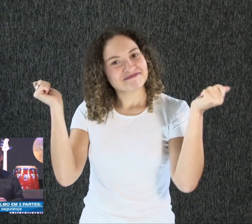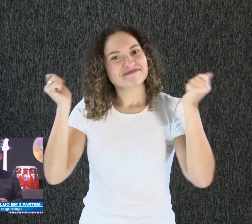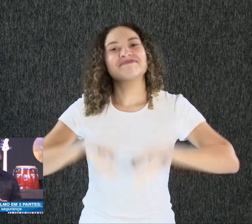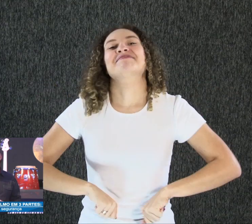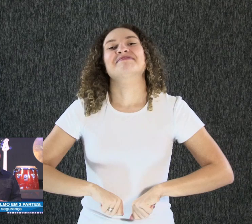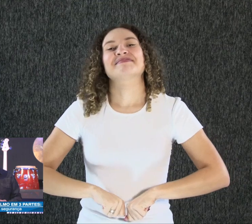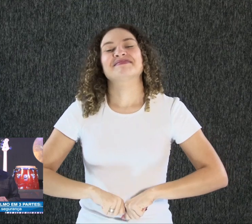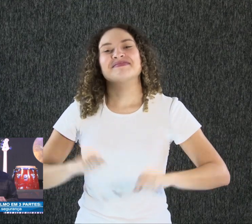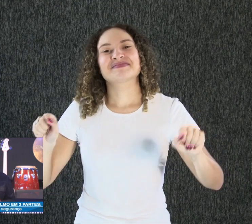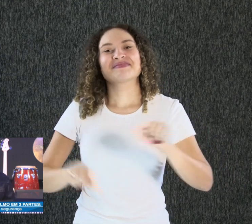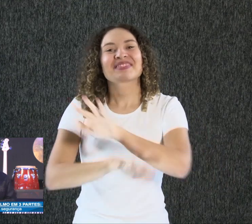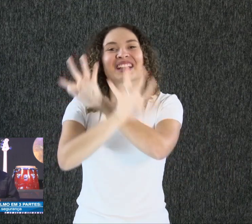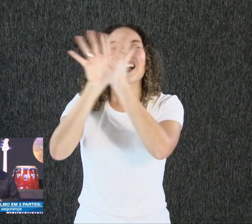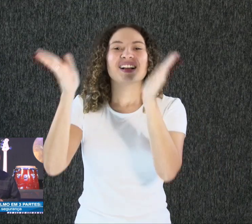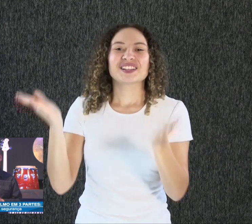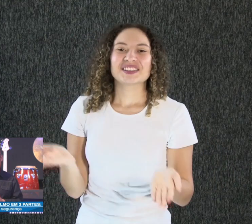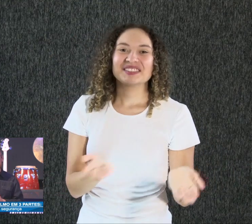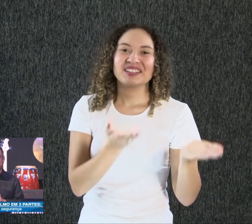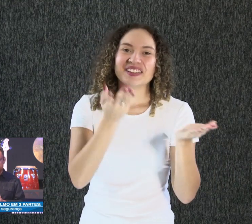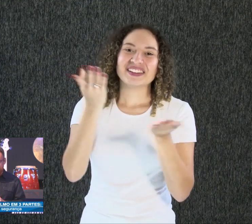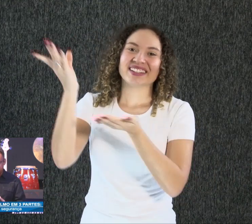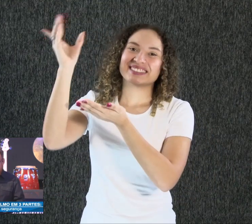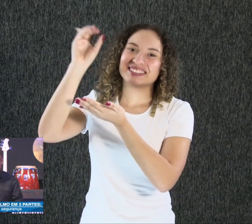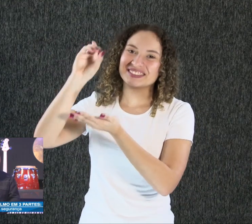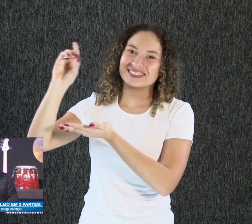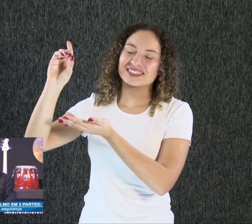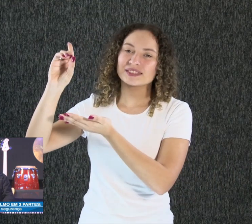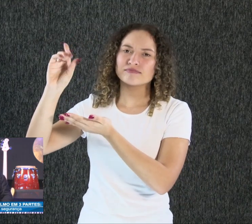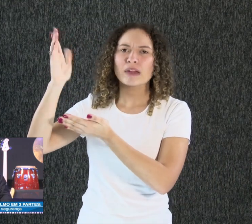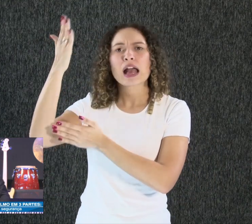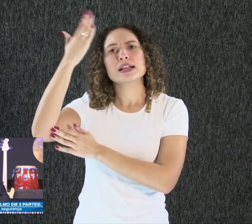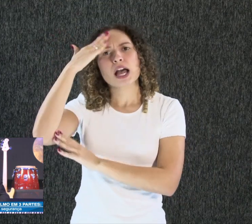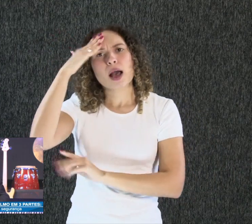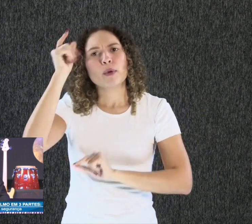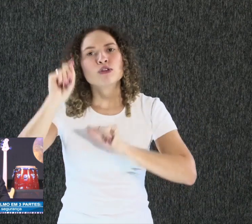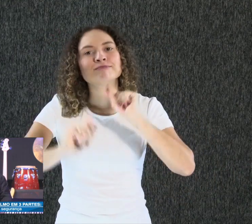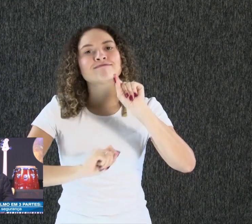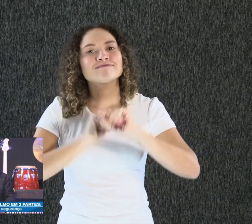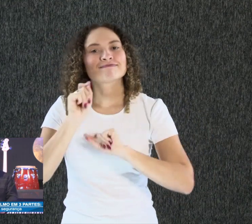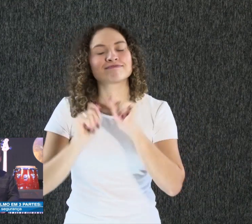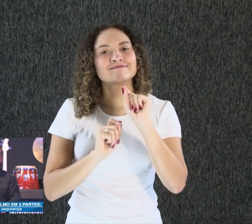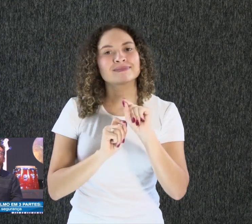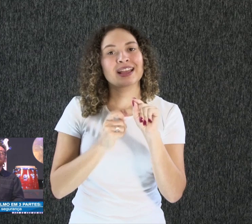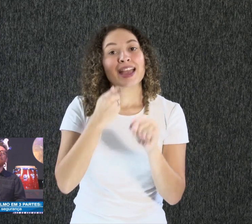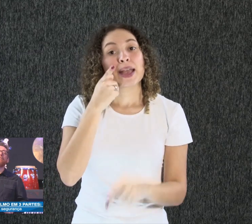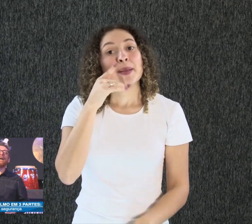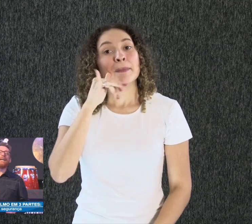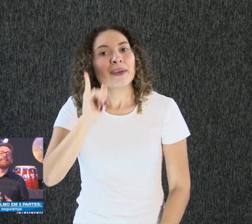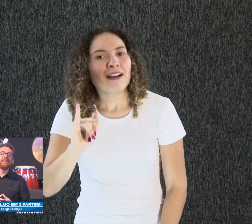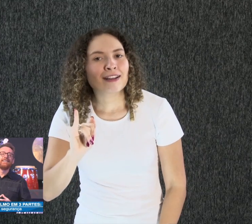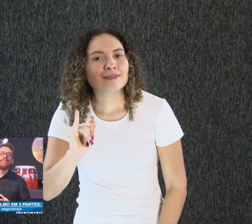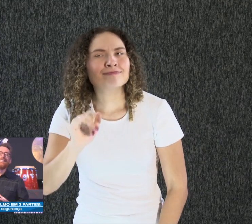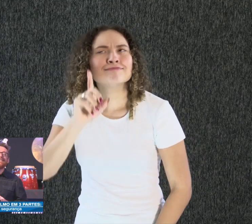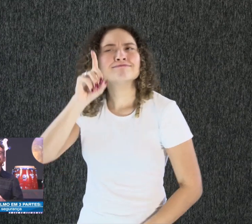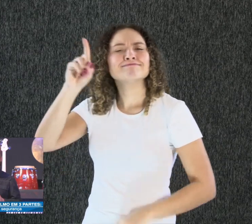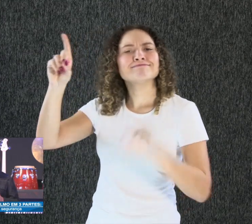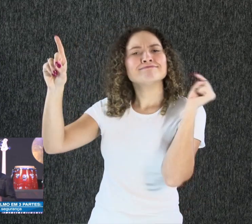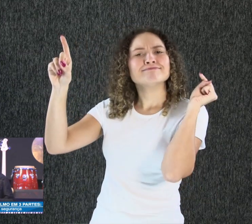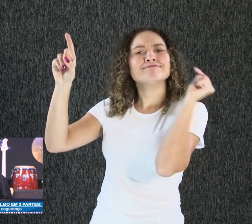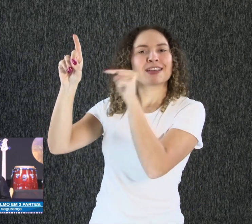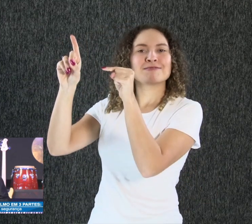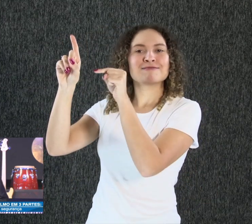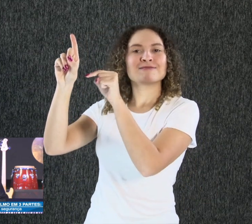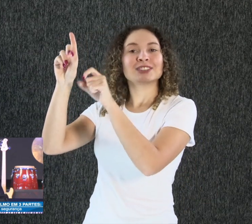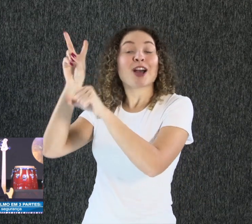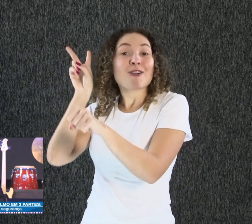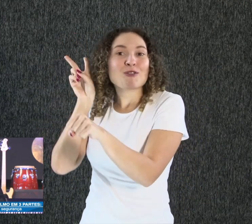Tenha certeza e convicção disso. Glória a Deus por isso, glória a Deus. Saiba que o Pai está cuidando